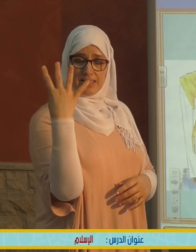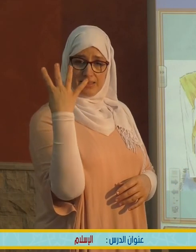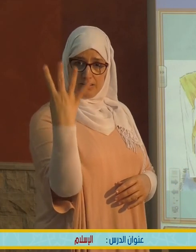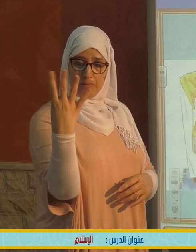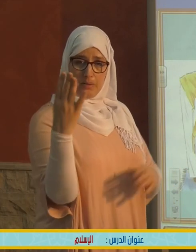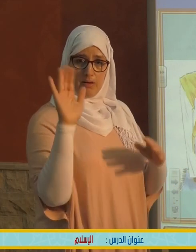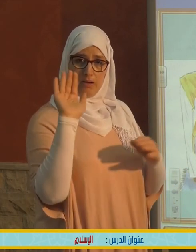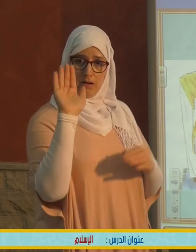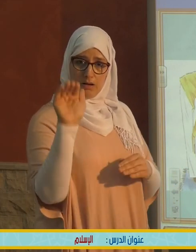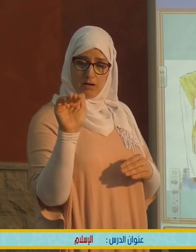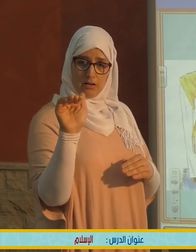4 ركعات.